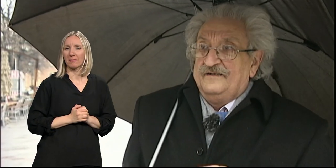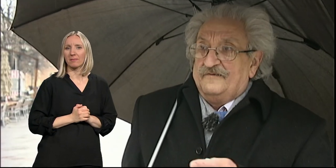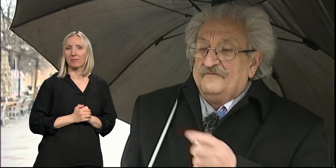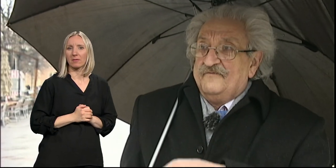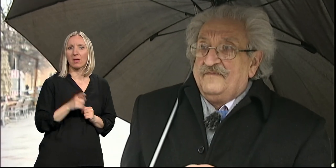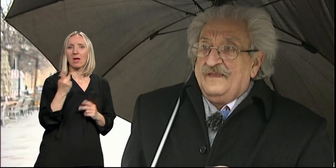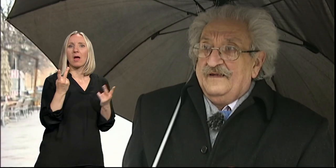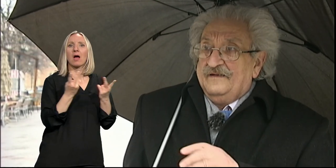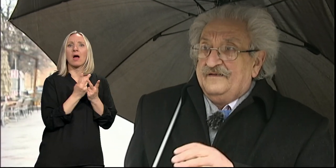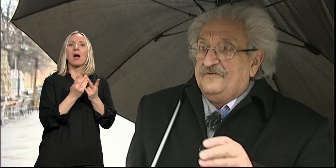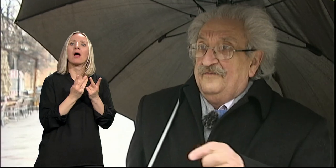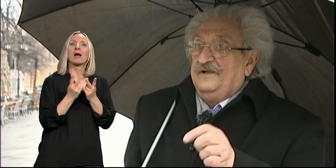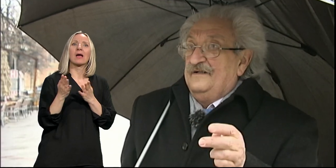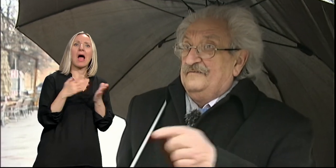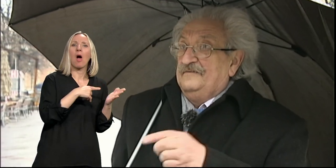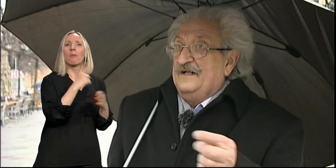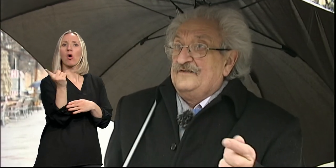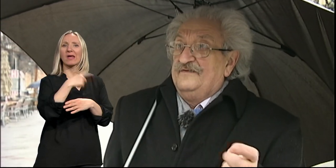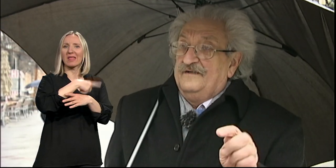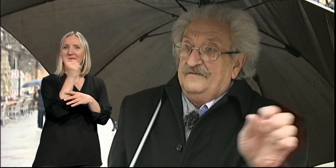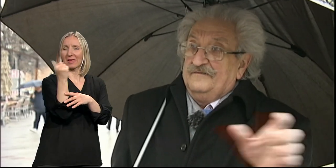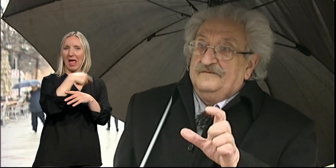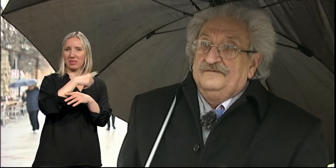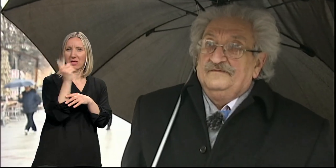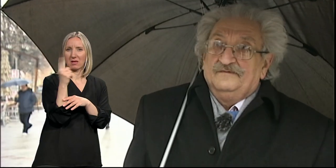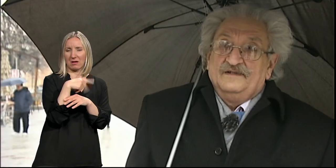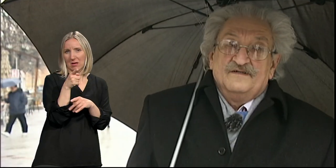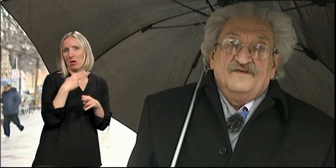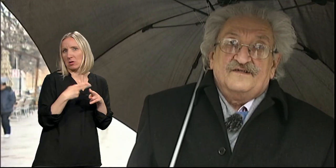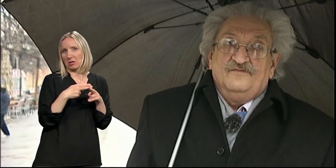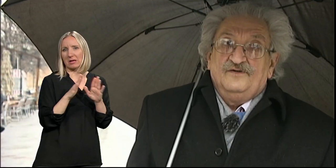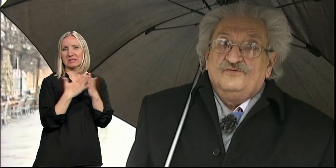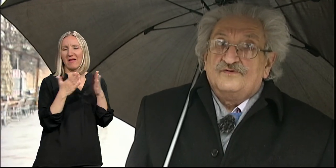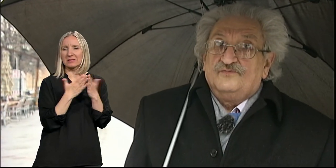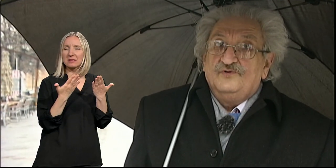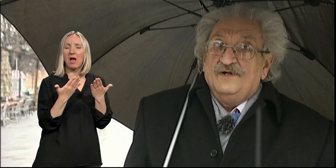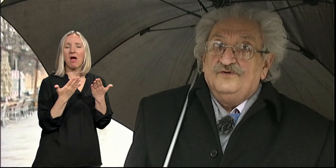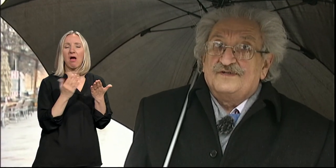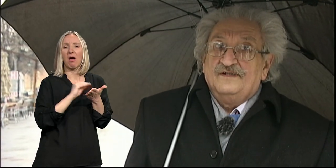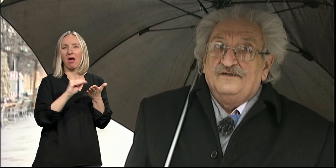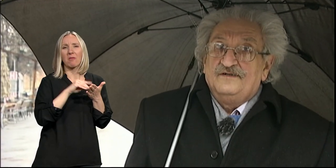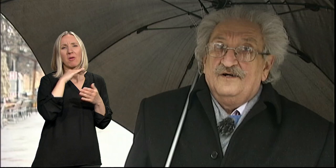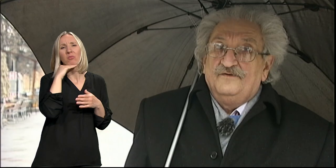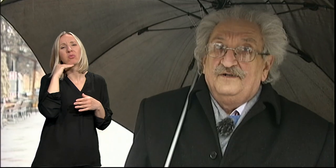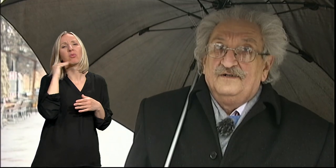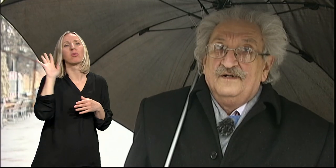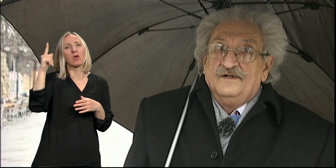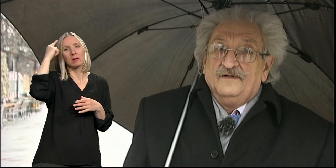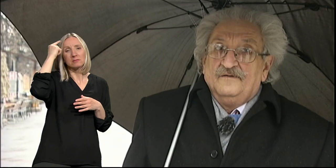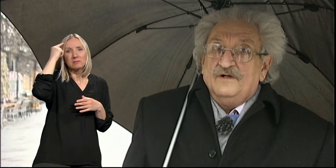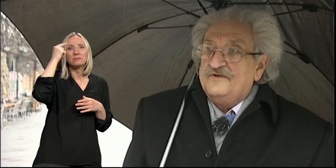pokretni radar. Tako je bila naslov na tim sveskama i tu ima dosta tih